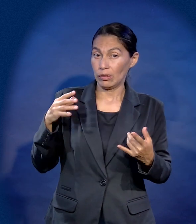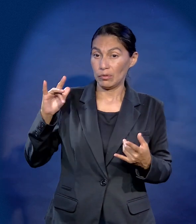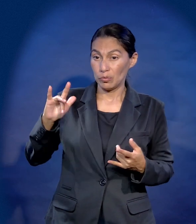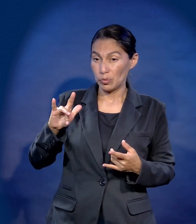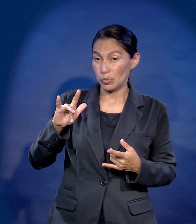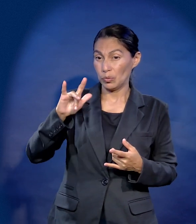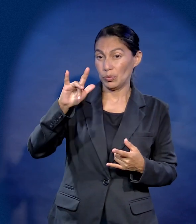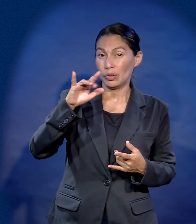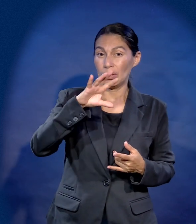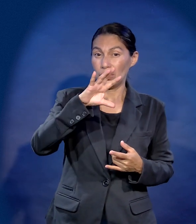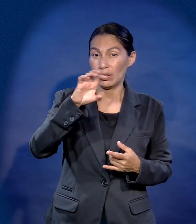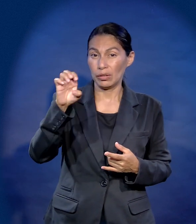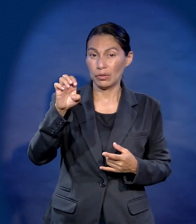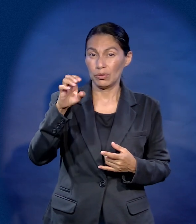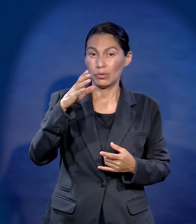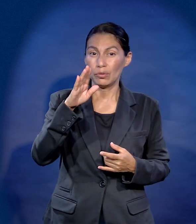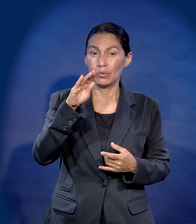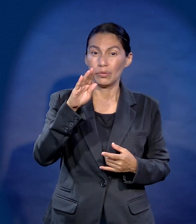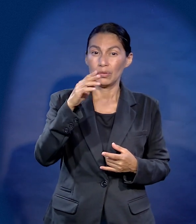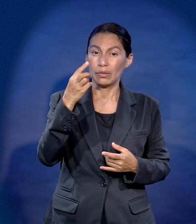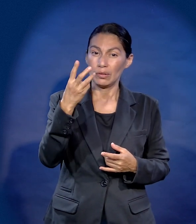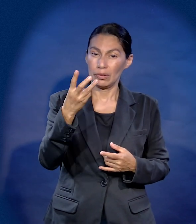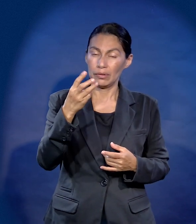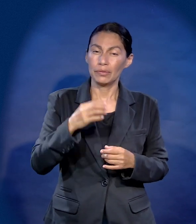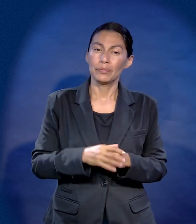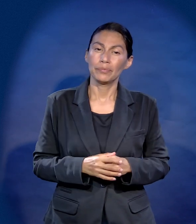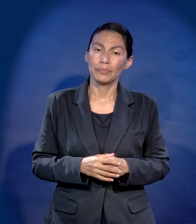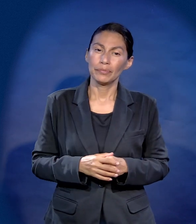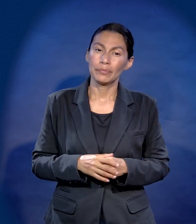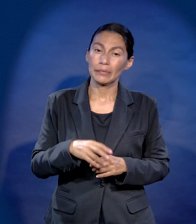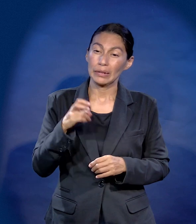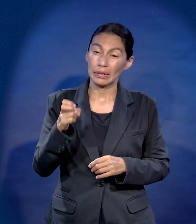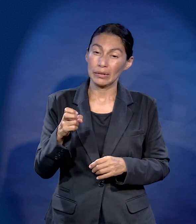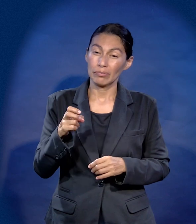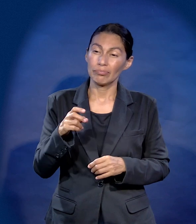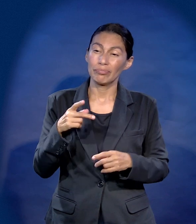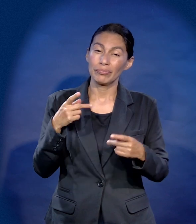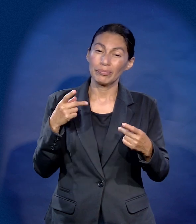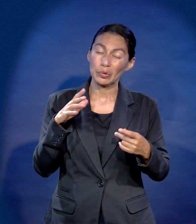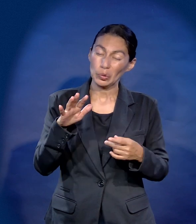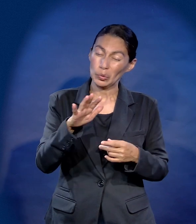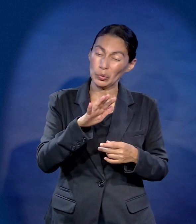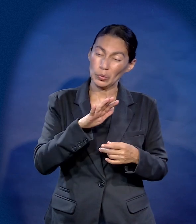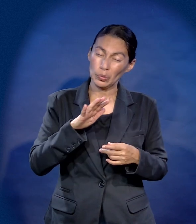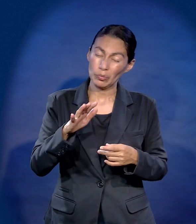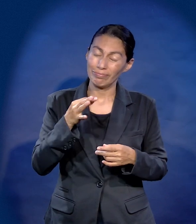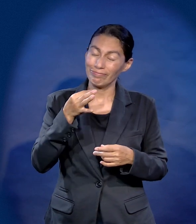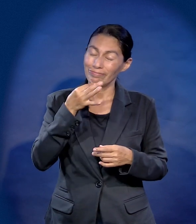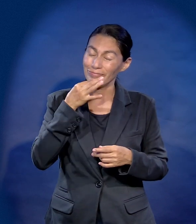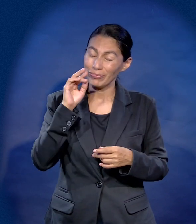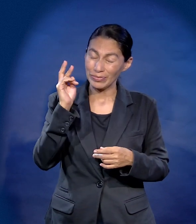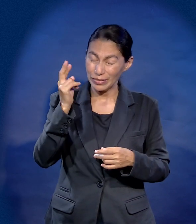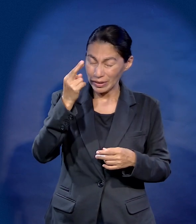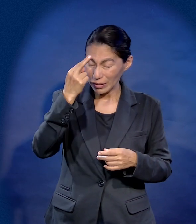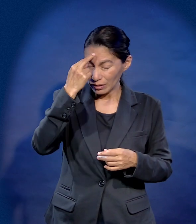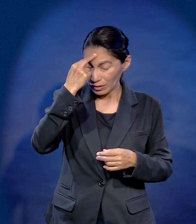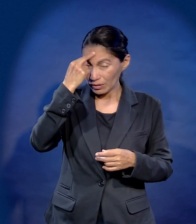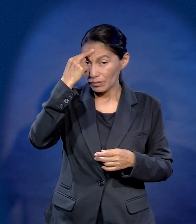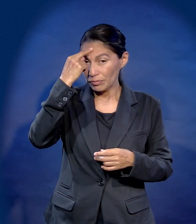La historia del vuelo 593 es un monumento en la historia de la aeronáutica para